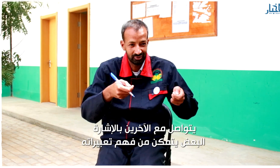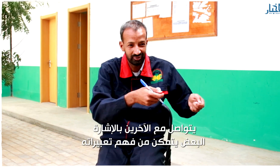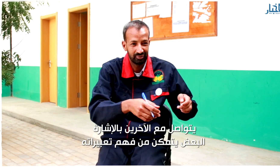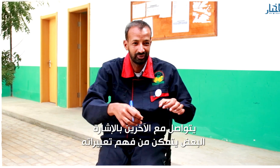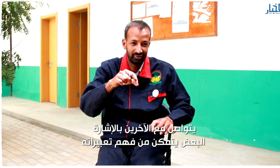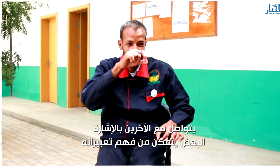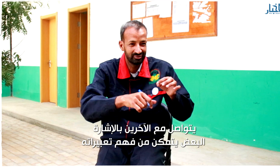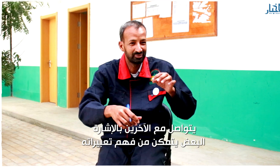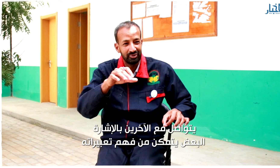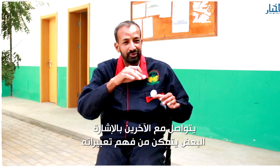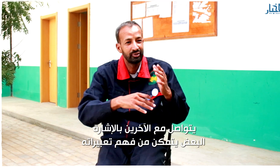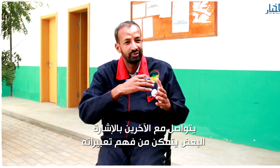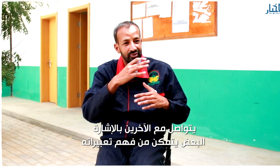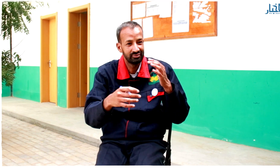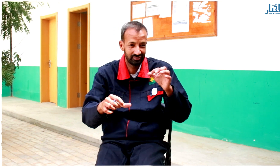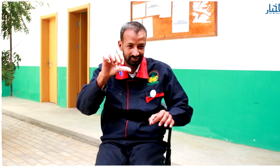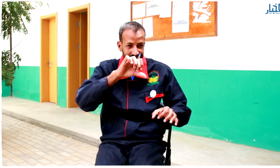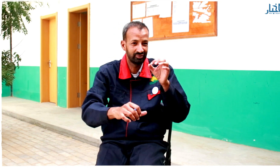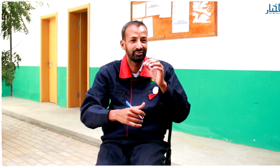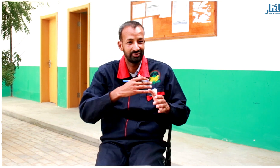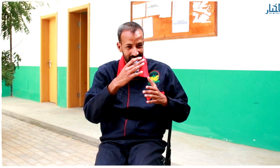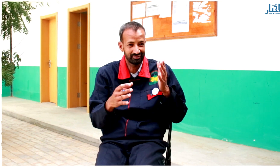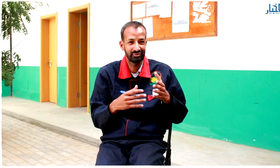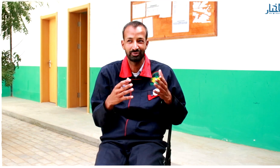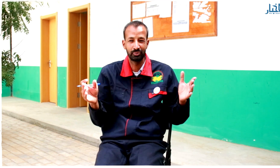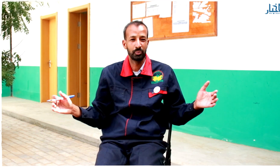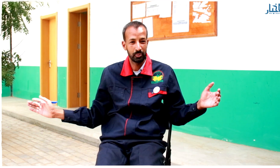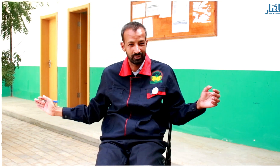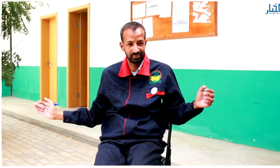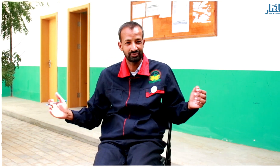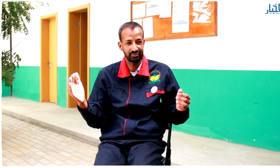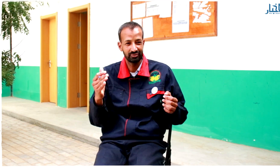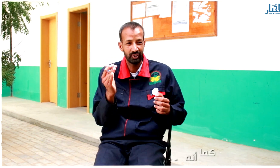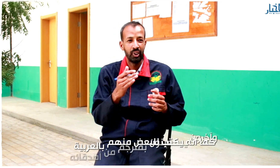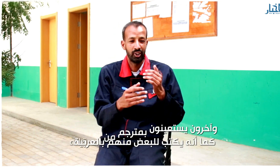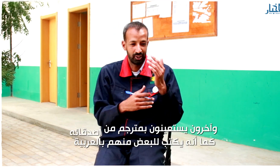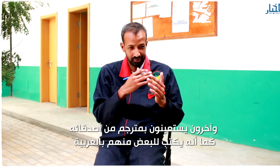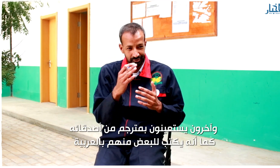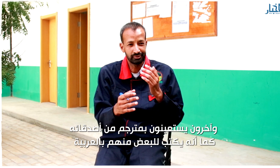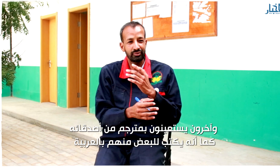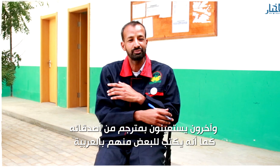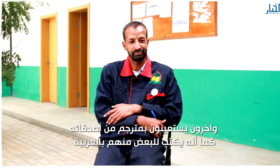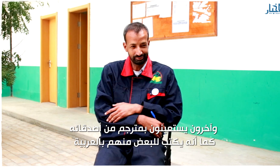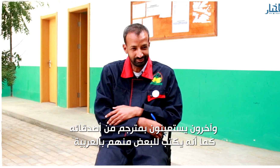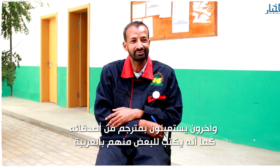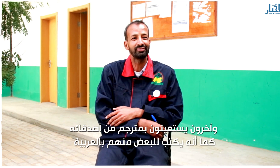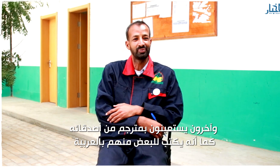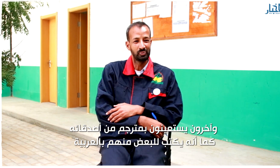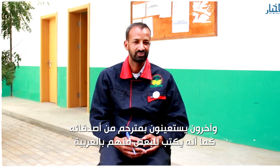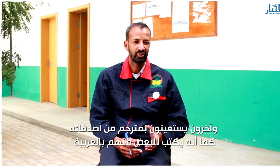منا ما يعرف اللي شعر هو على بد عيط واحد منا كيف انا ولا مبارك ولا ابو بكر ولا سوي ونحن نوضحوا له الحين